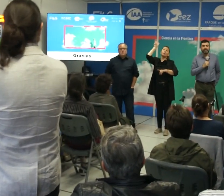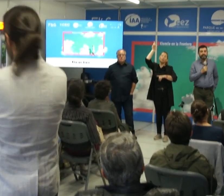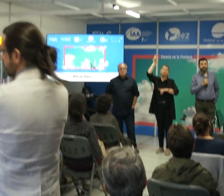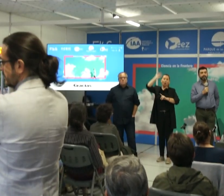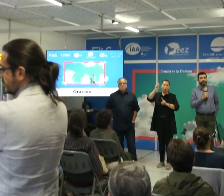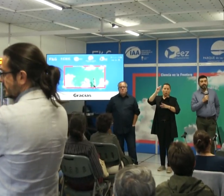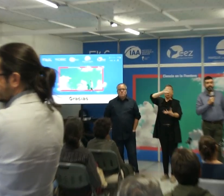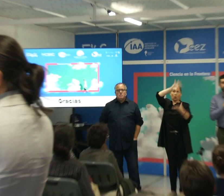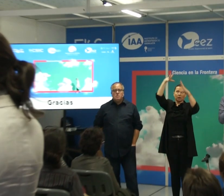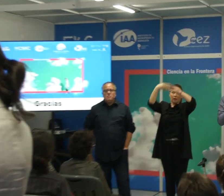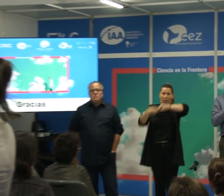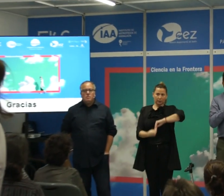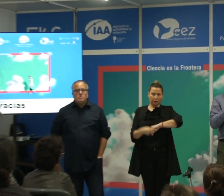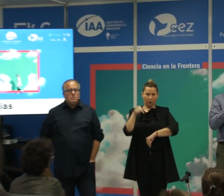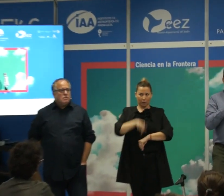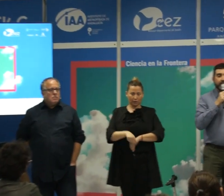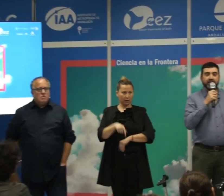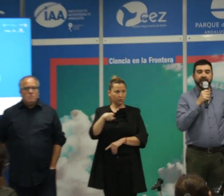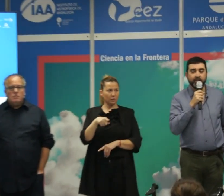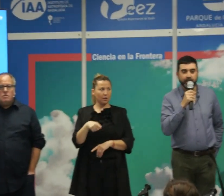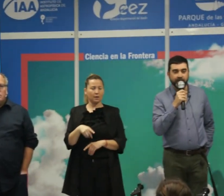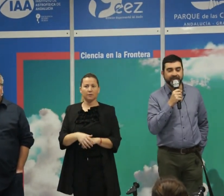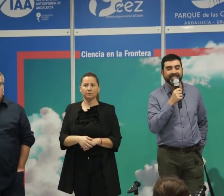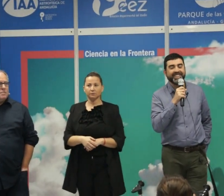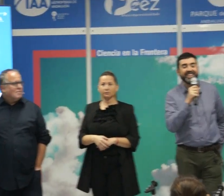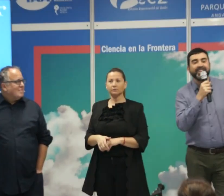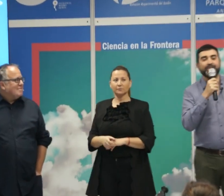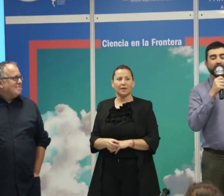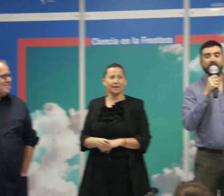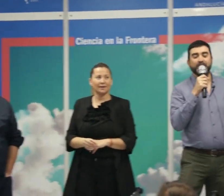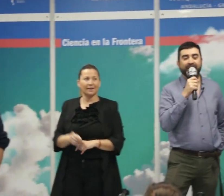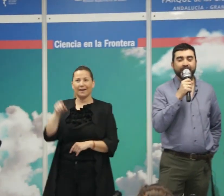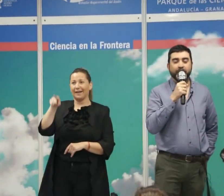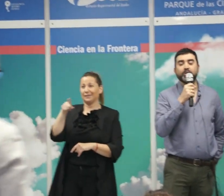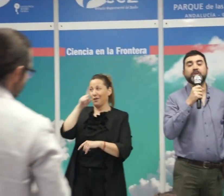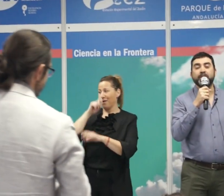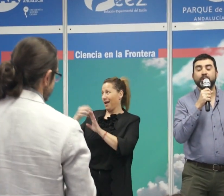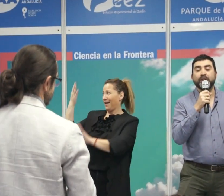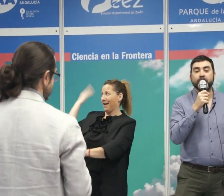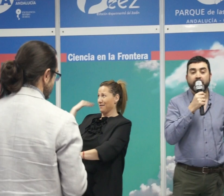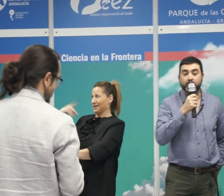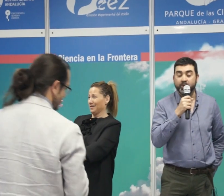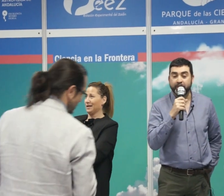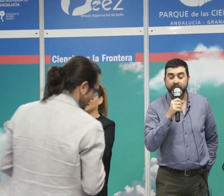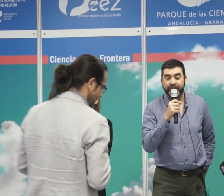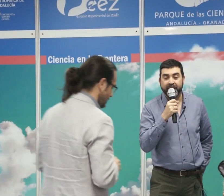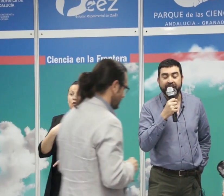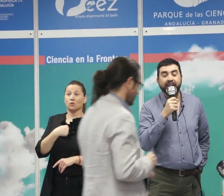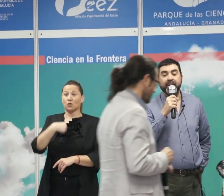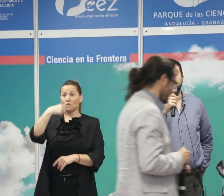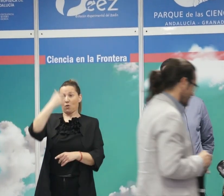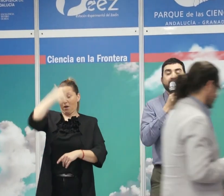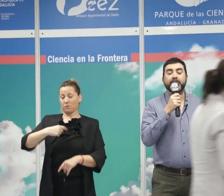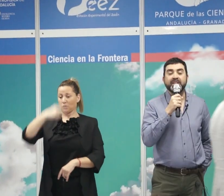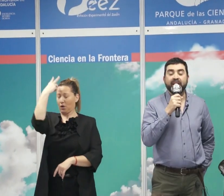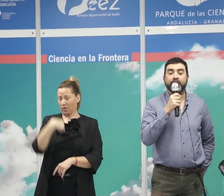cómo se usan? ¿Para qué siguen? Esa era una pregunta para el sábado del año pasado, que fue solo sonificación. Pero yo siempre lo utilizo porque como soy una persona ciega,